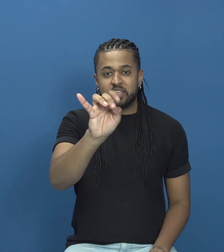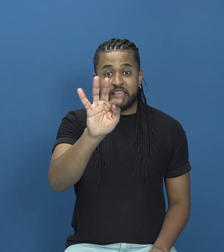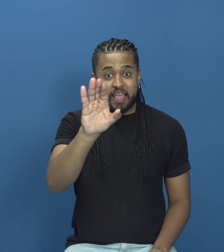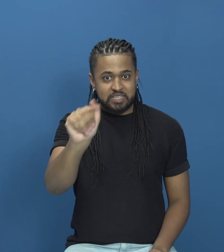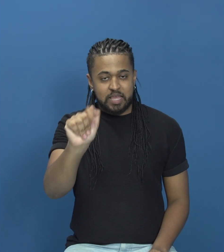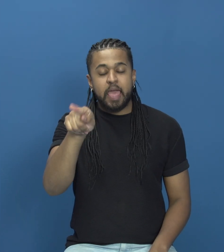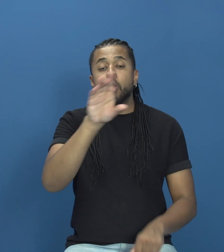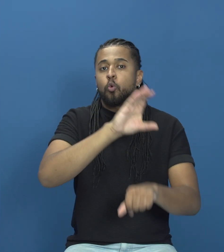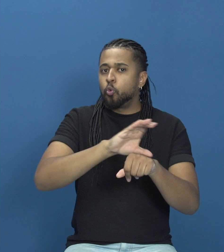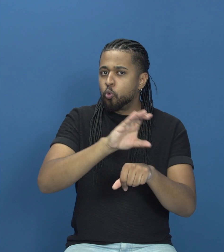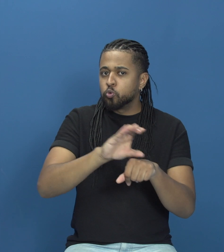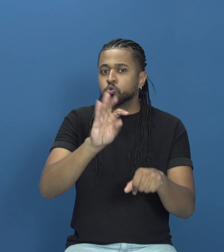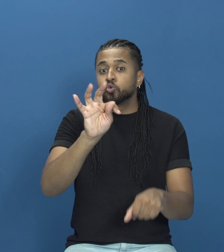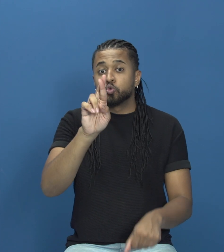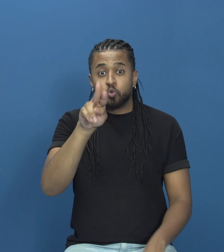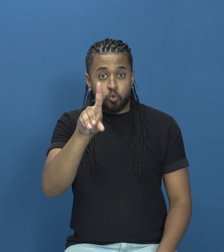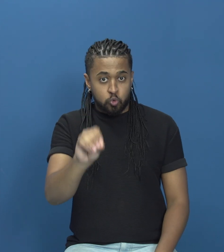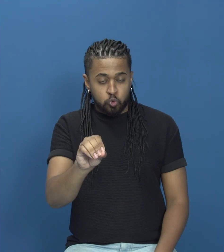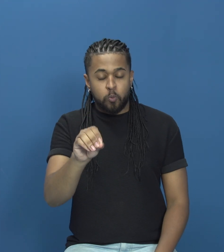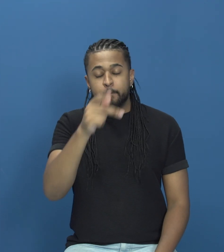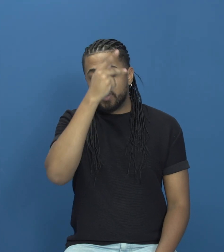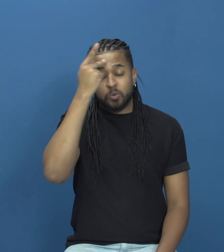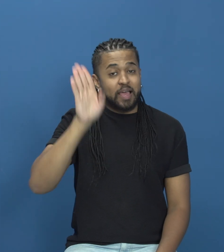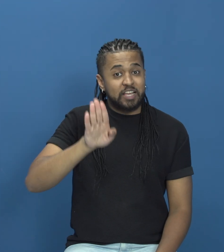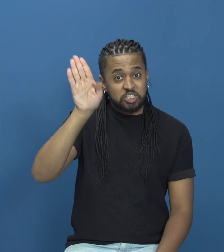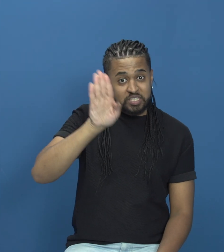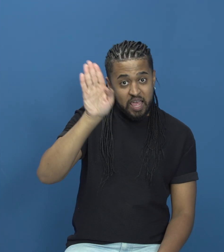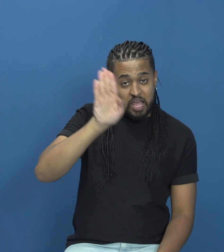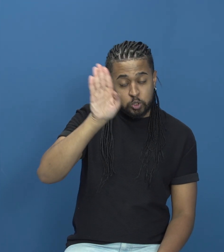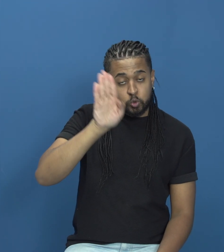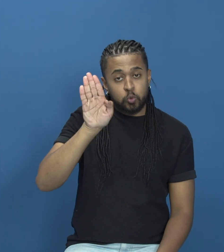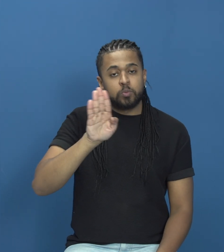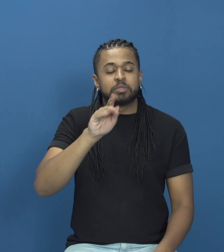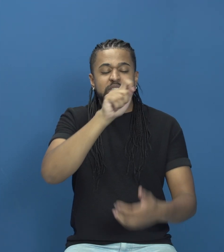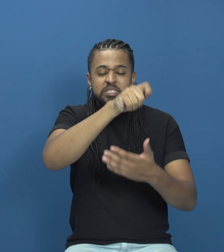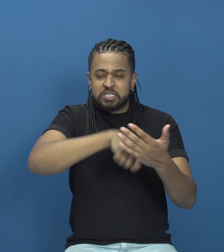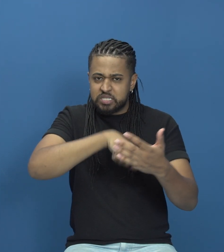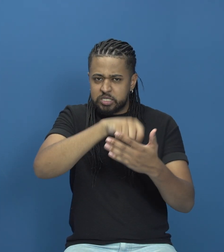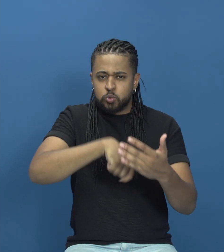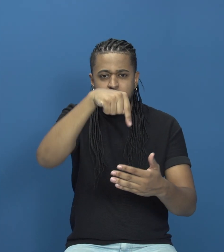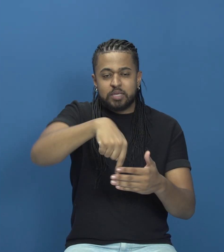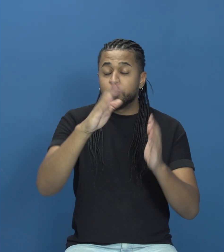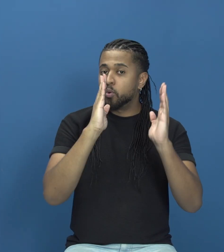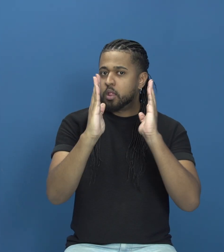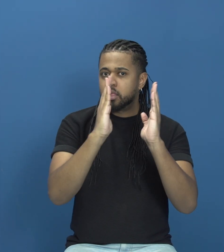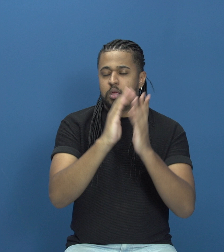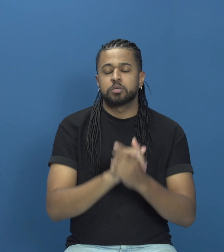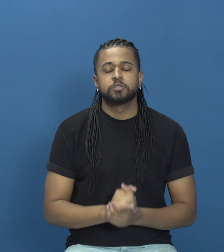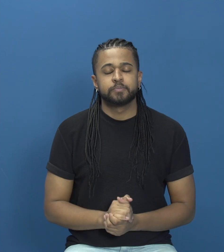por curso e turno, aos candidatos, às candidatas inscritos nesta